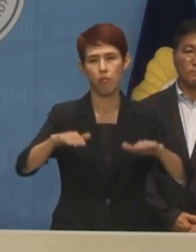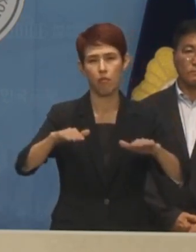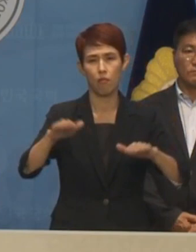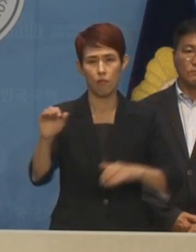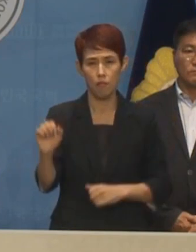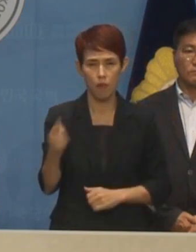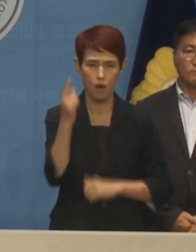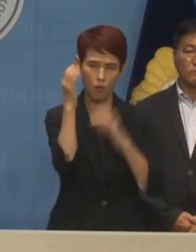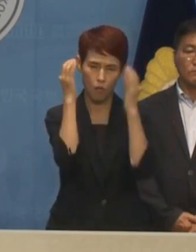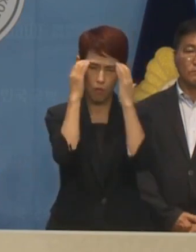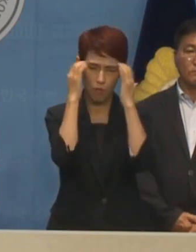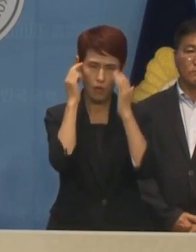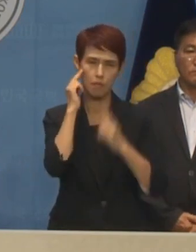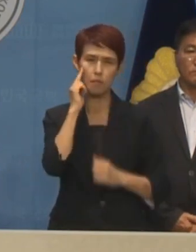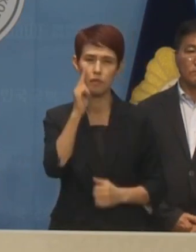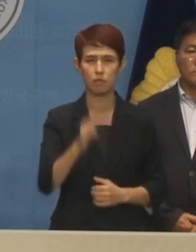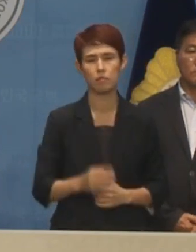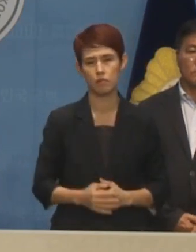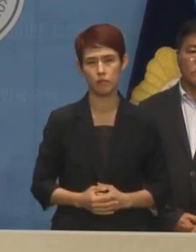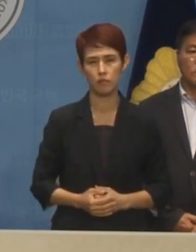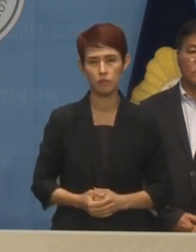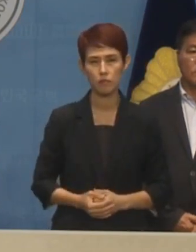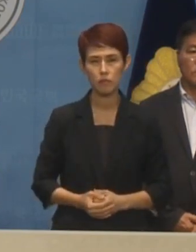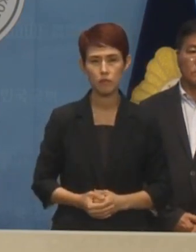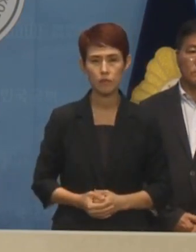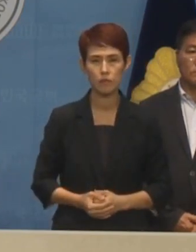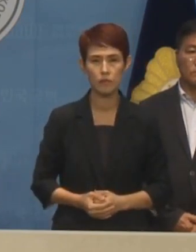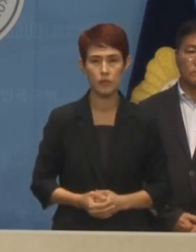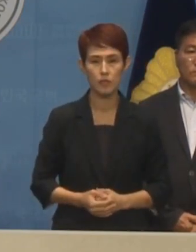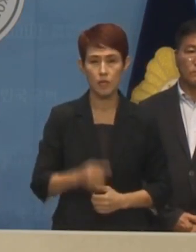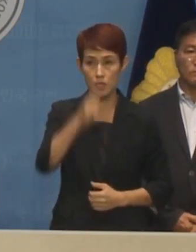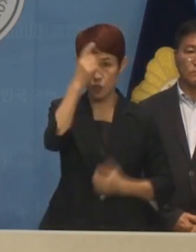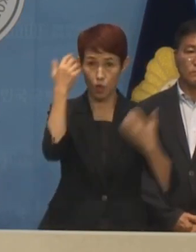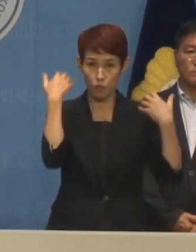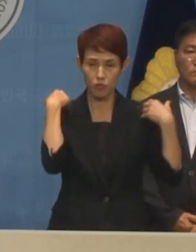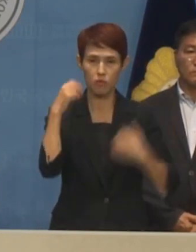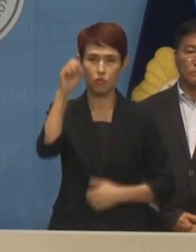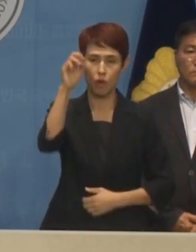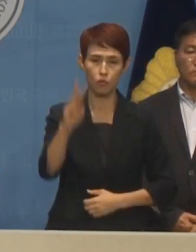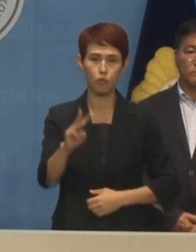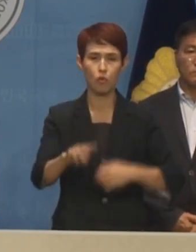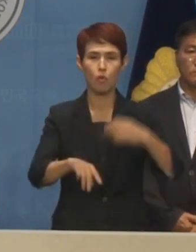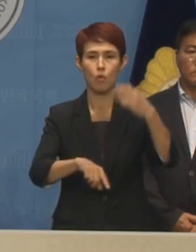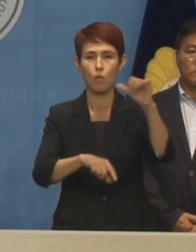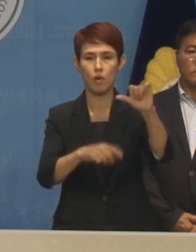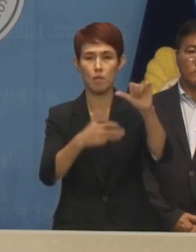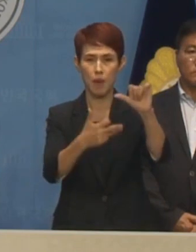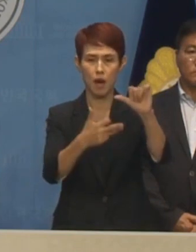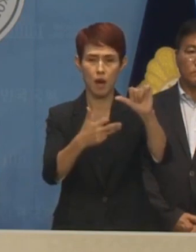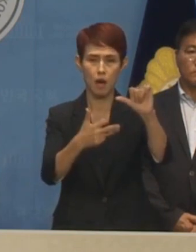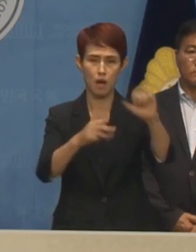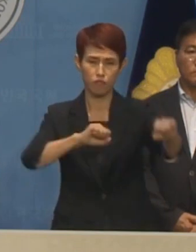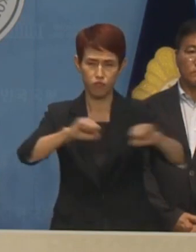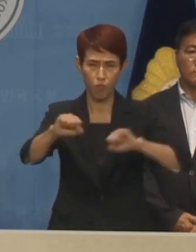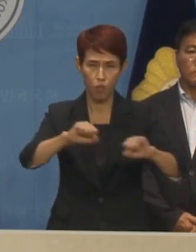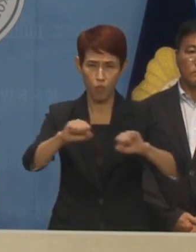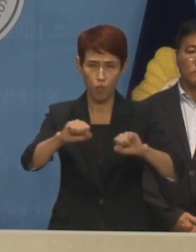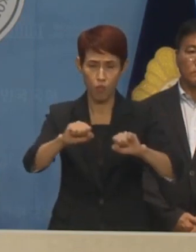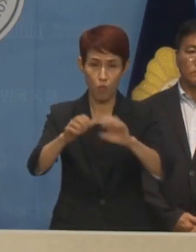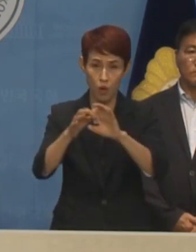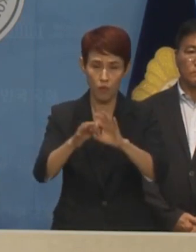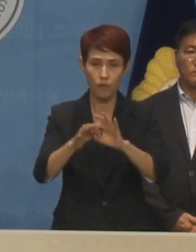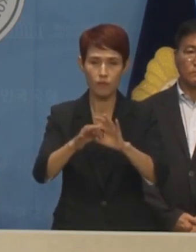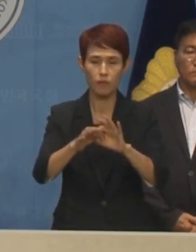많은 고초를 겪었습니다. 정부는 광주 5.18 민주화운동과 관련하여